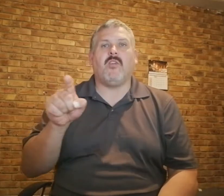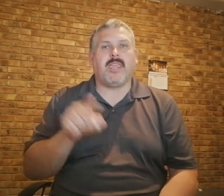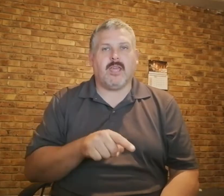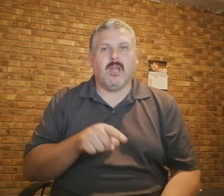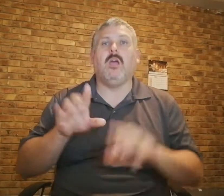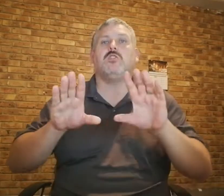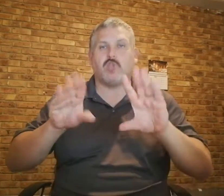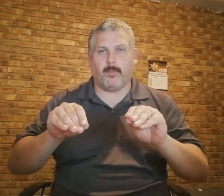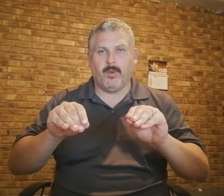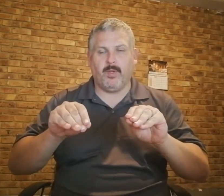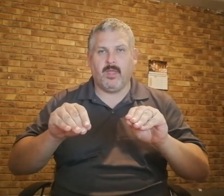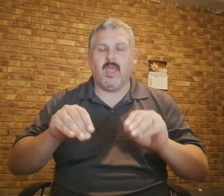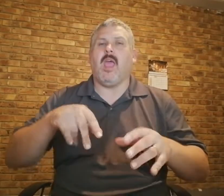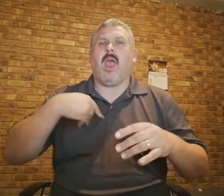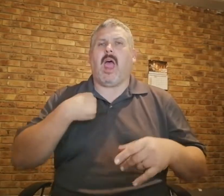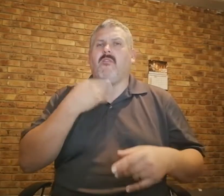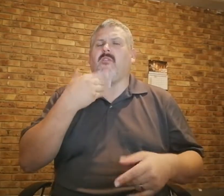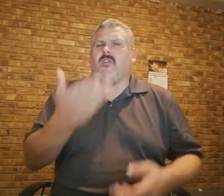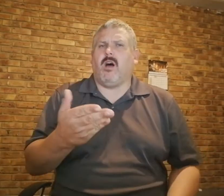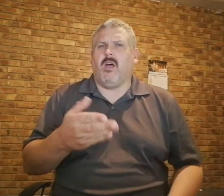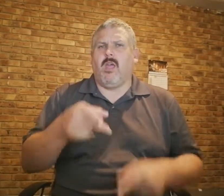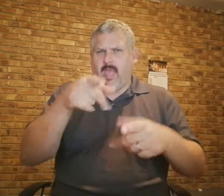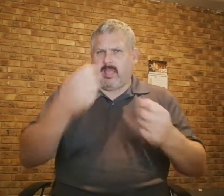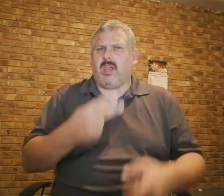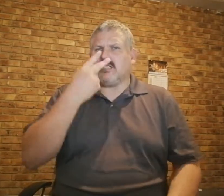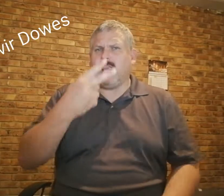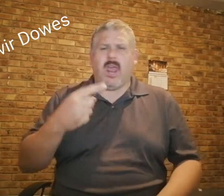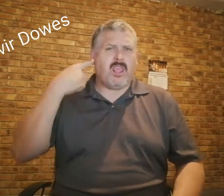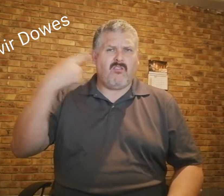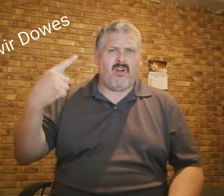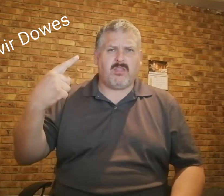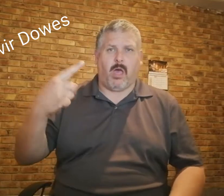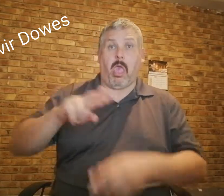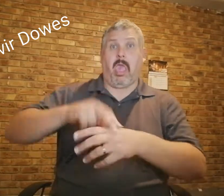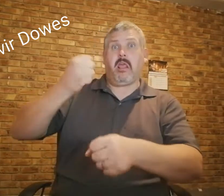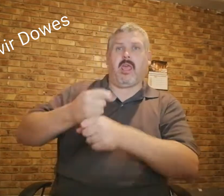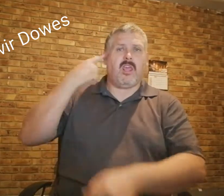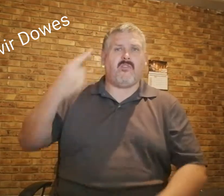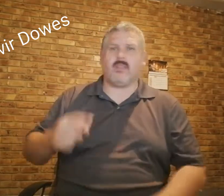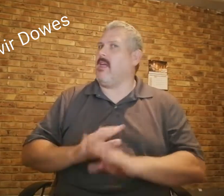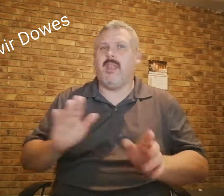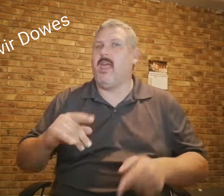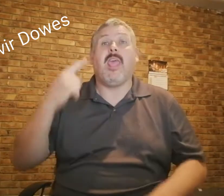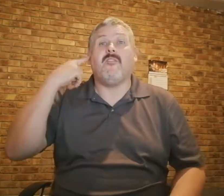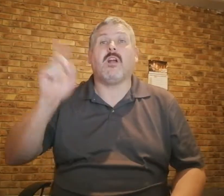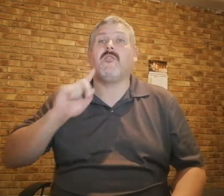Perkeerd, stop. Ek wil praal, tal gesien, Jepata, NG, Jepata. Jepata,